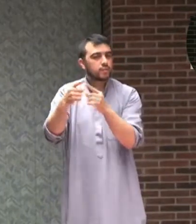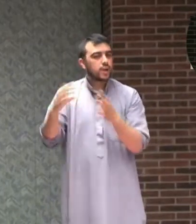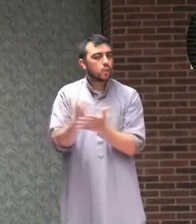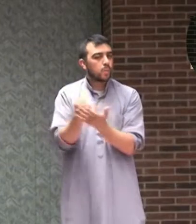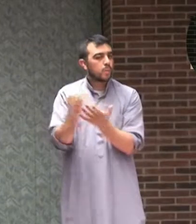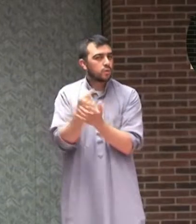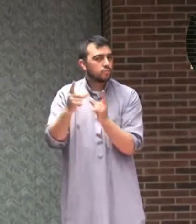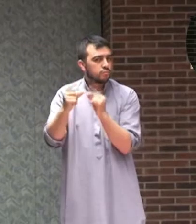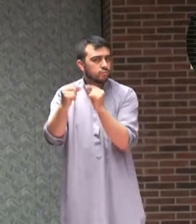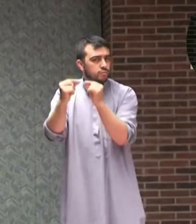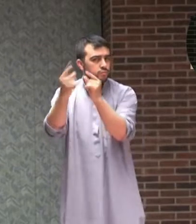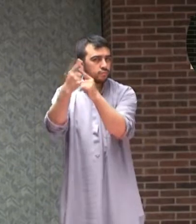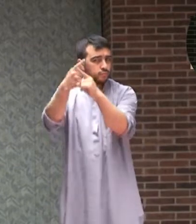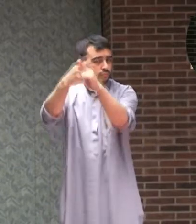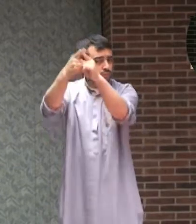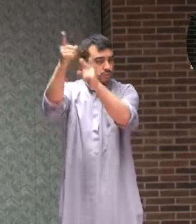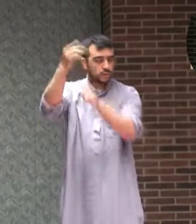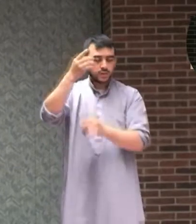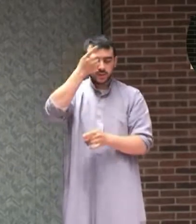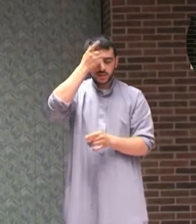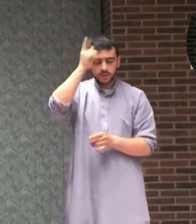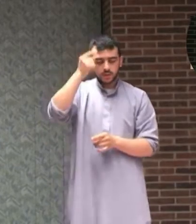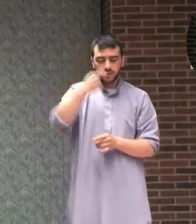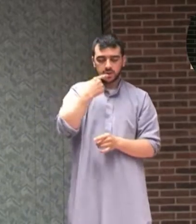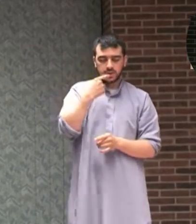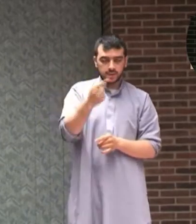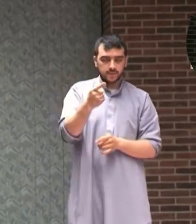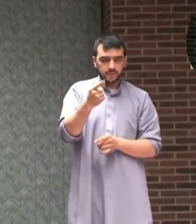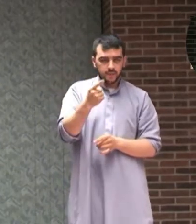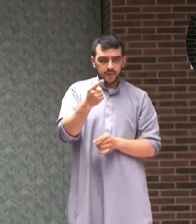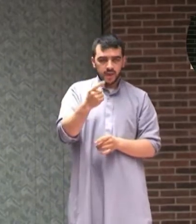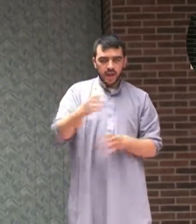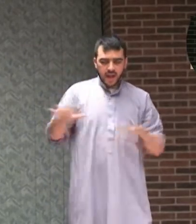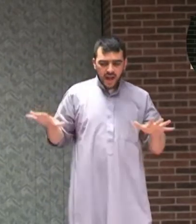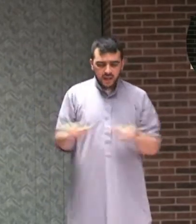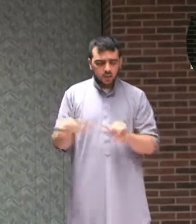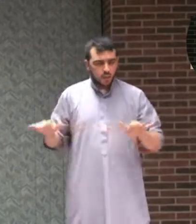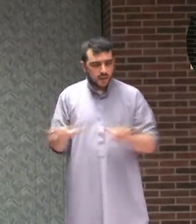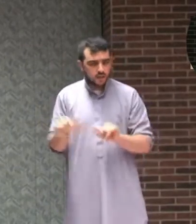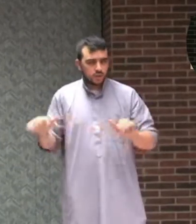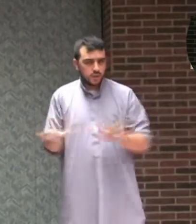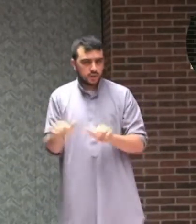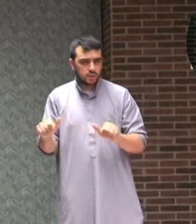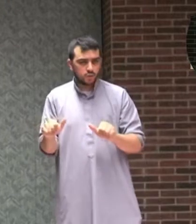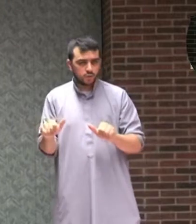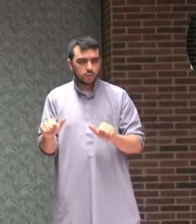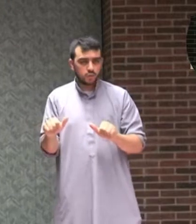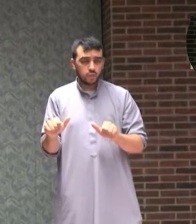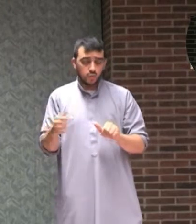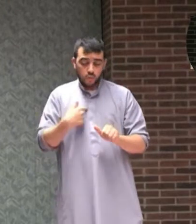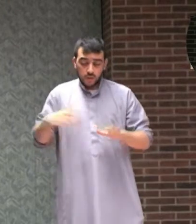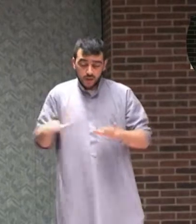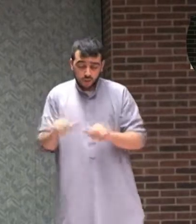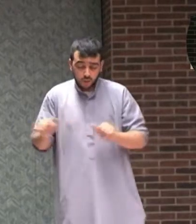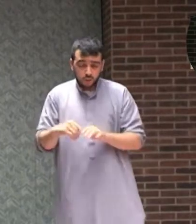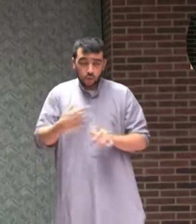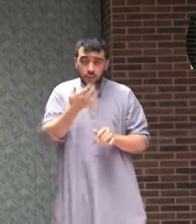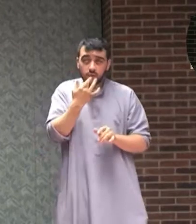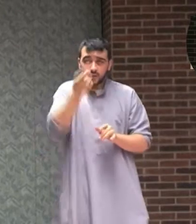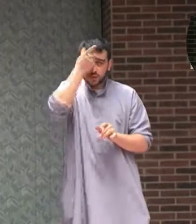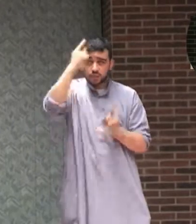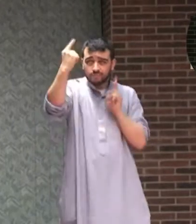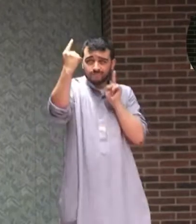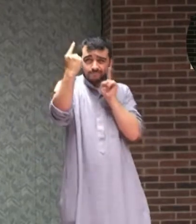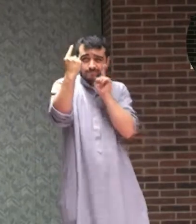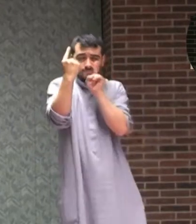ta'ala. Il dit dans un hadith Qudsi que chaque action que fait le serviteur pour se